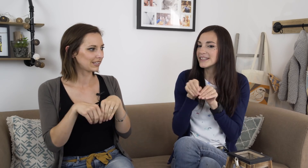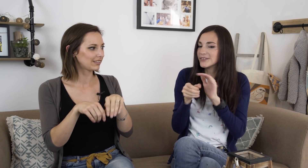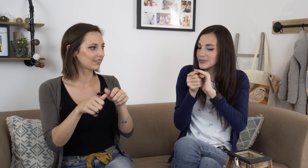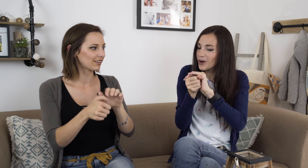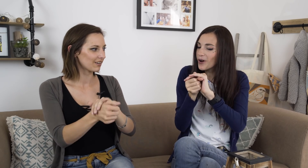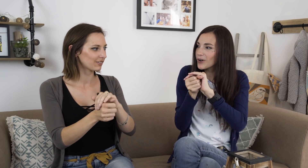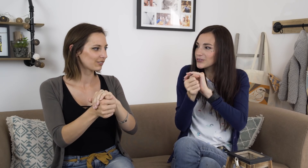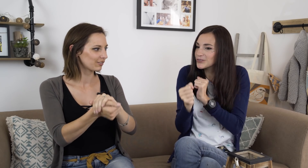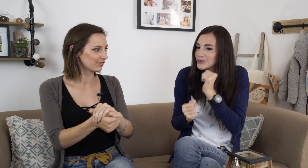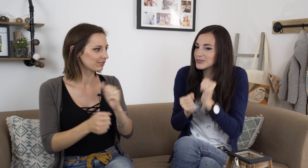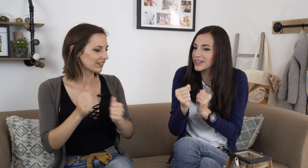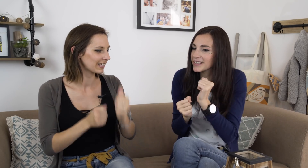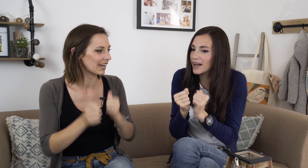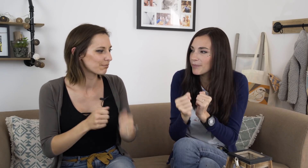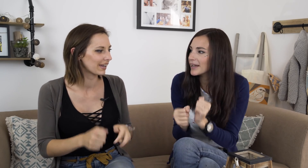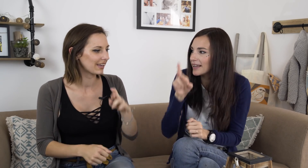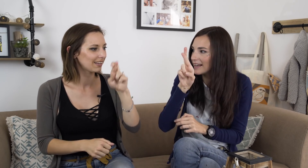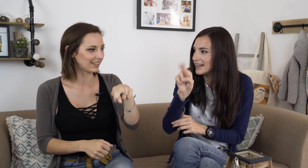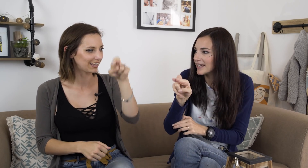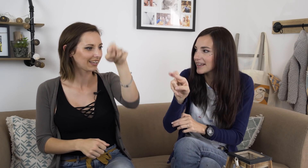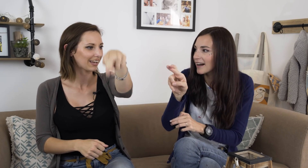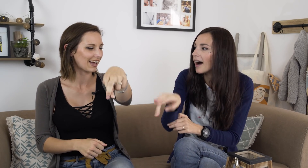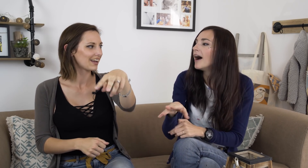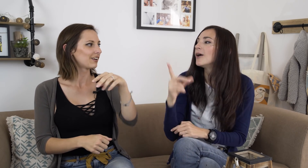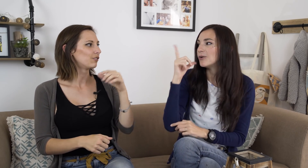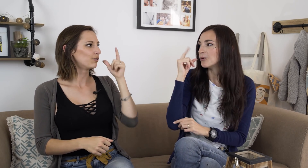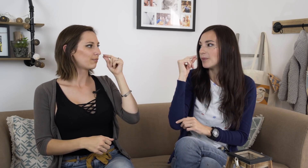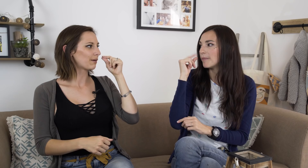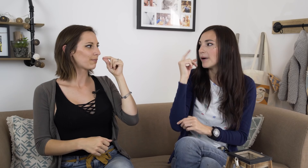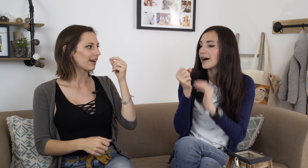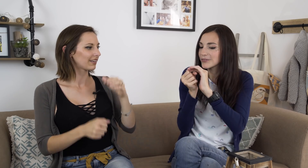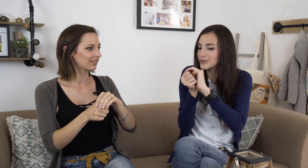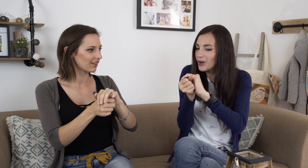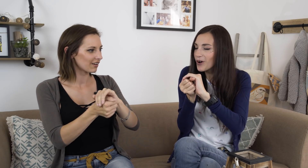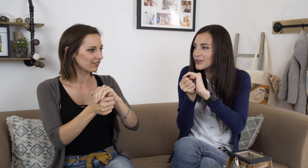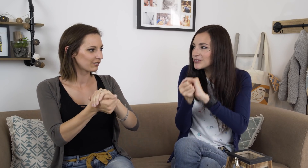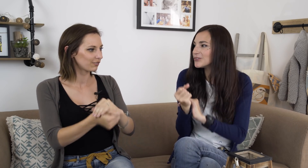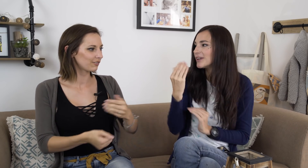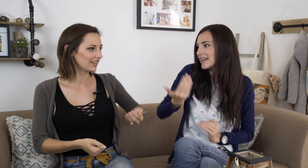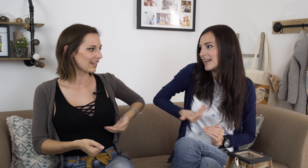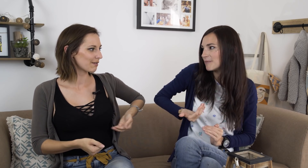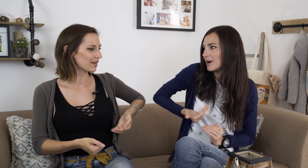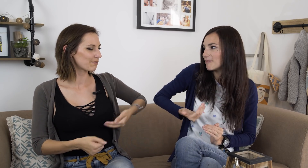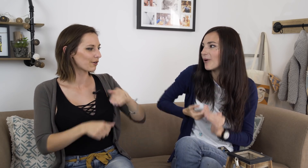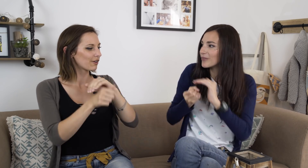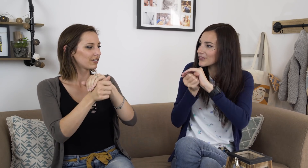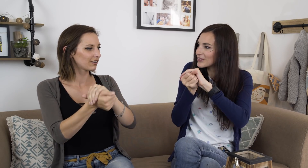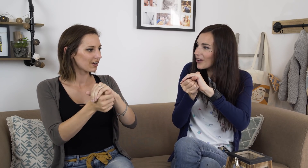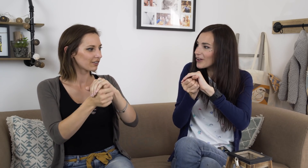famille tortue courir après les rats. Le papa tortue et la maman